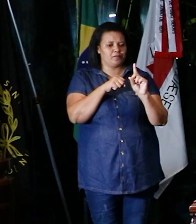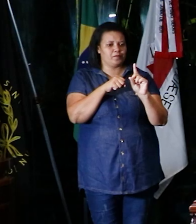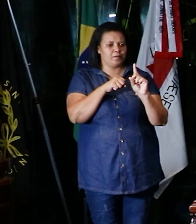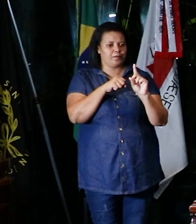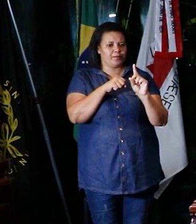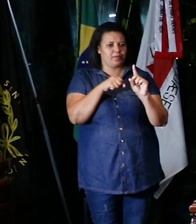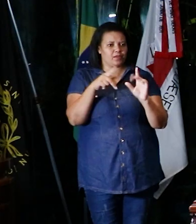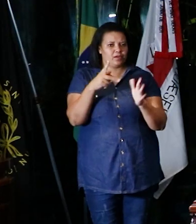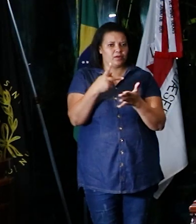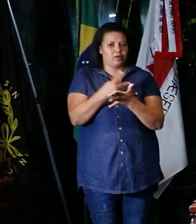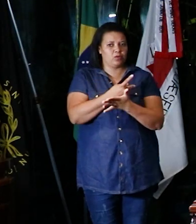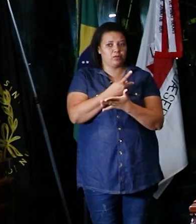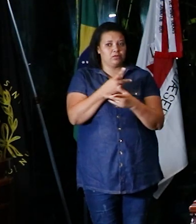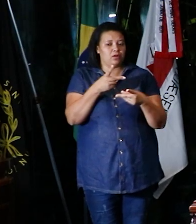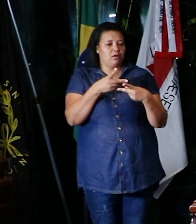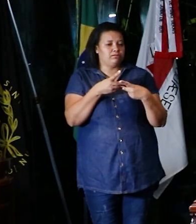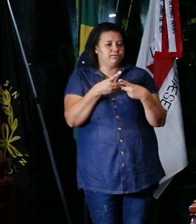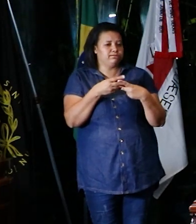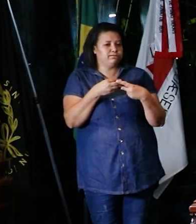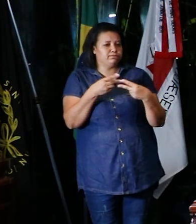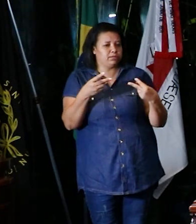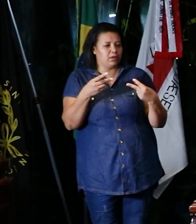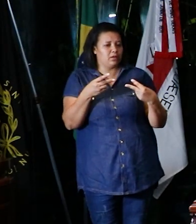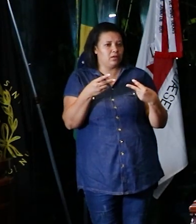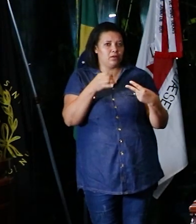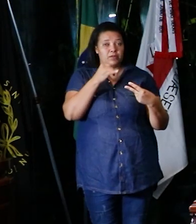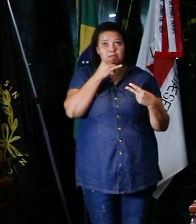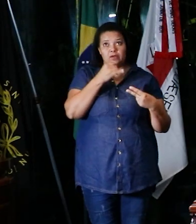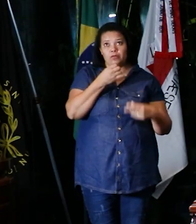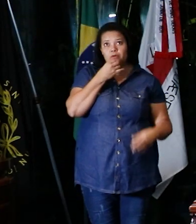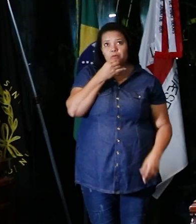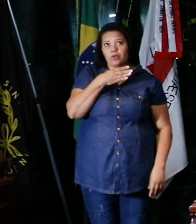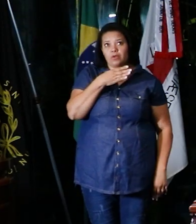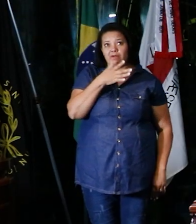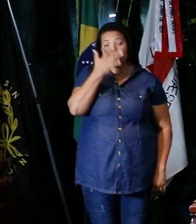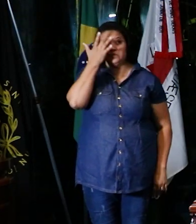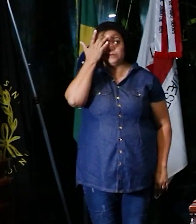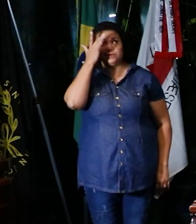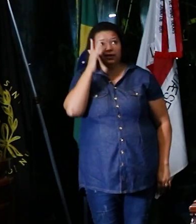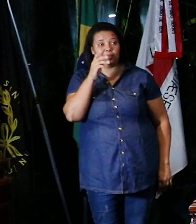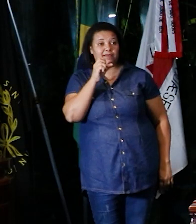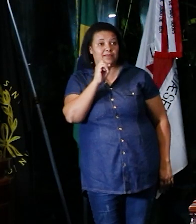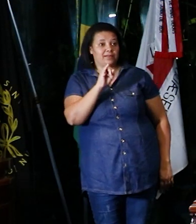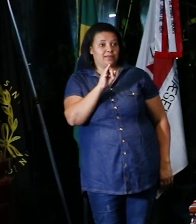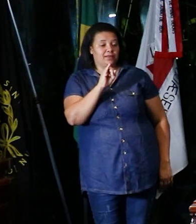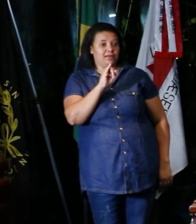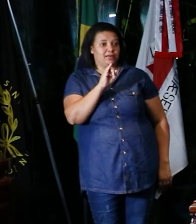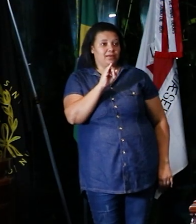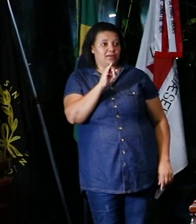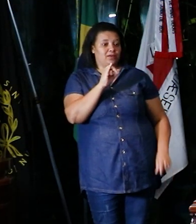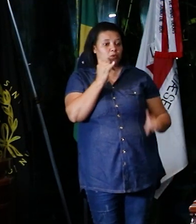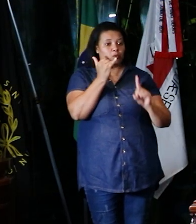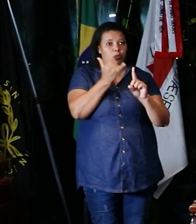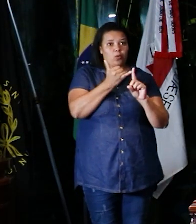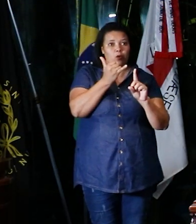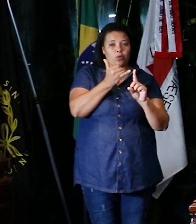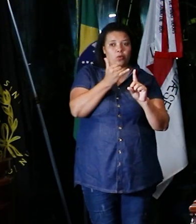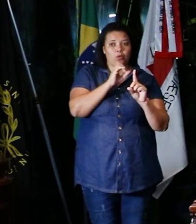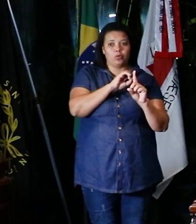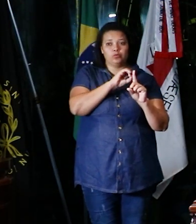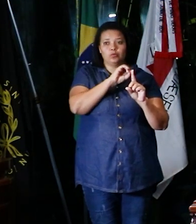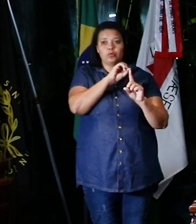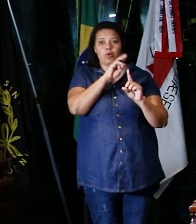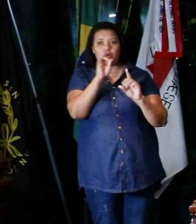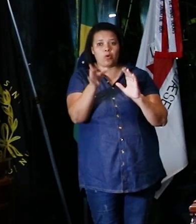nos contos plausíveis, eles falam, bom, não sei se é conto, porque já há